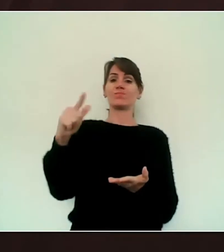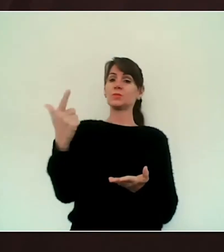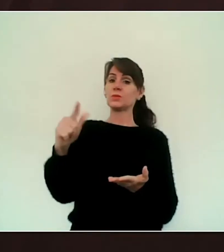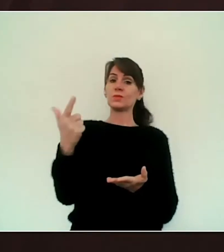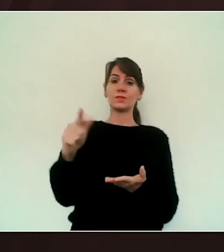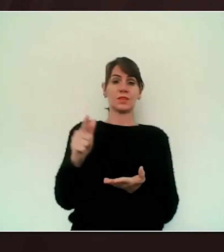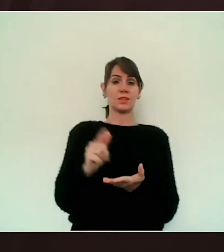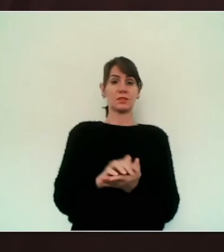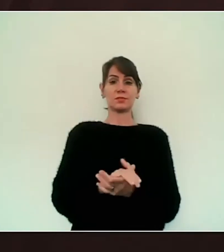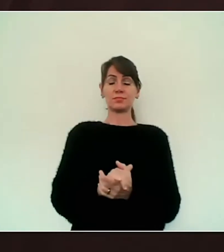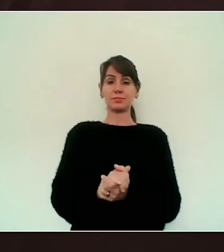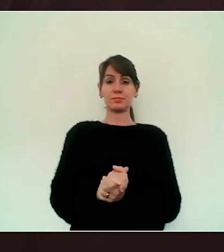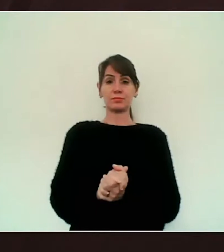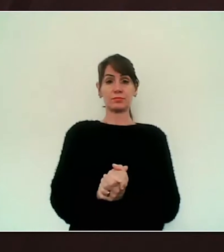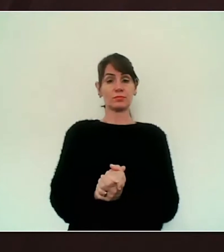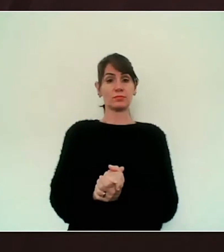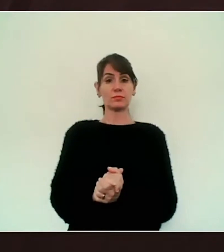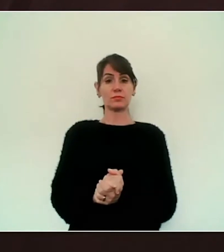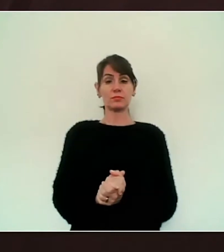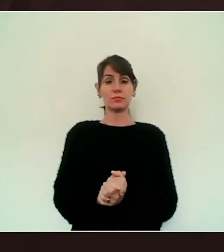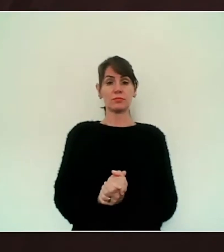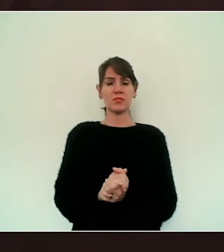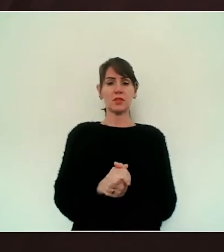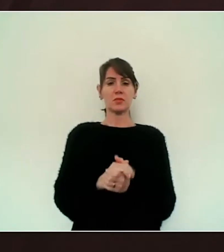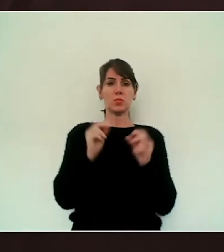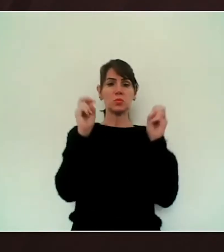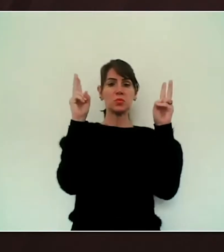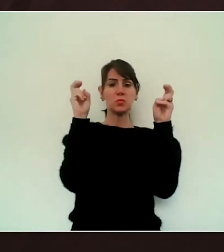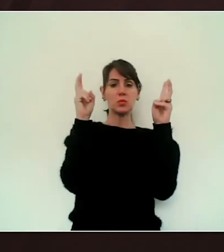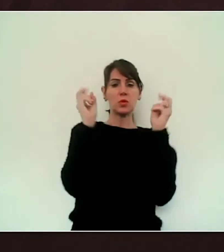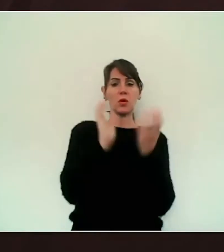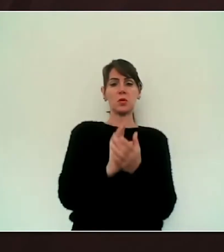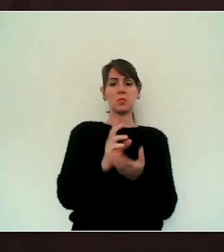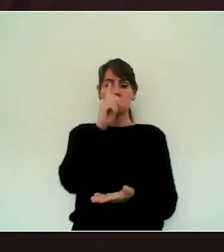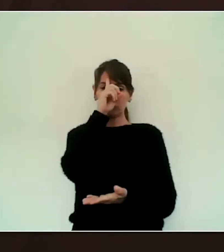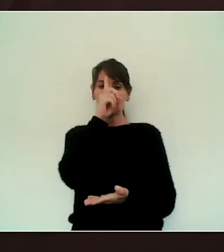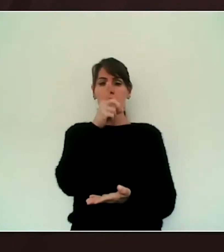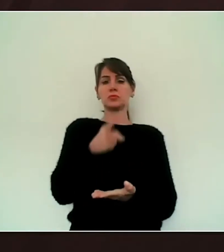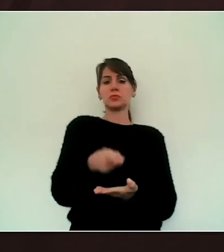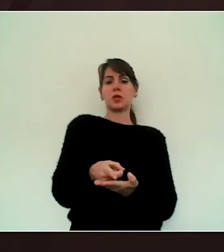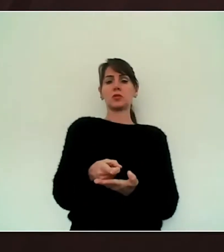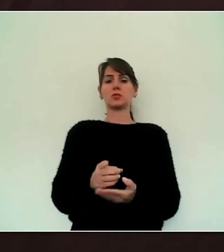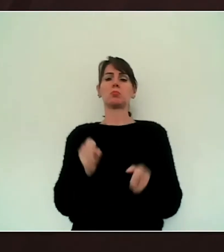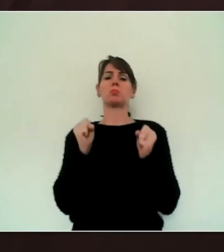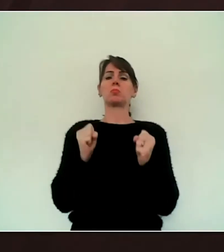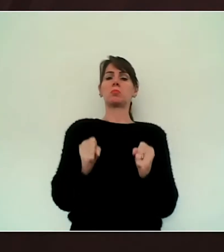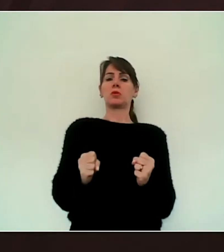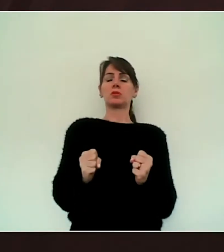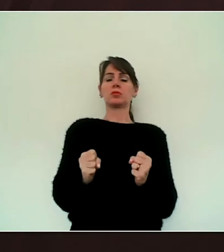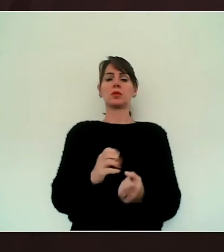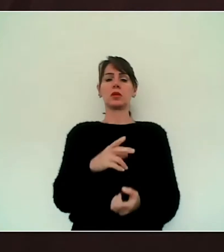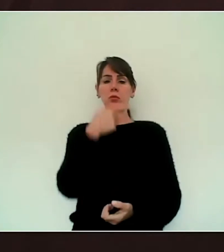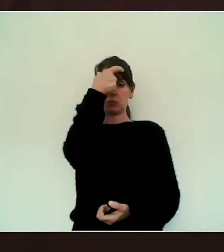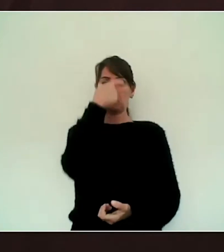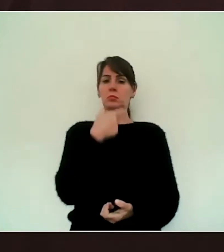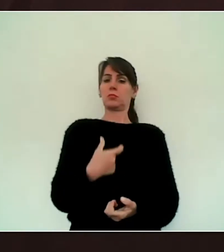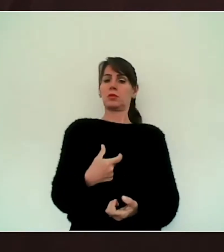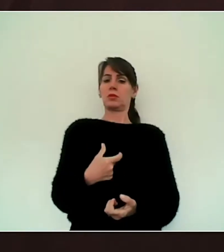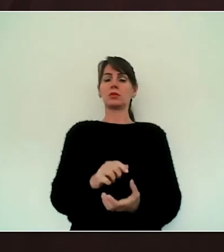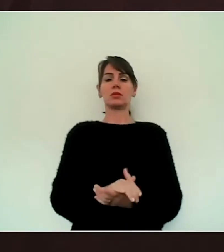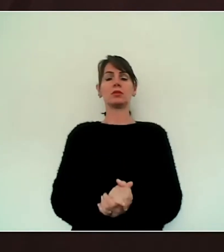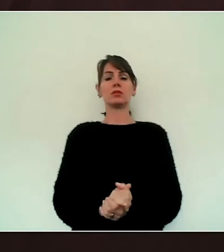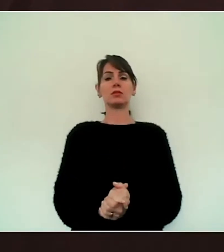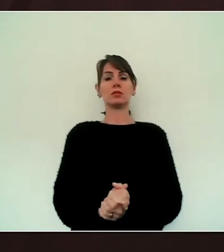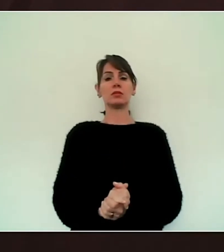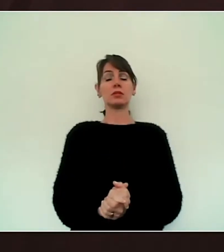poder, os títulos e a autoridade sempre exercem um grande